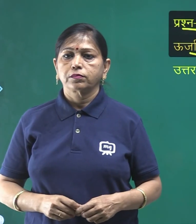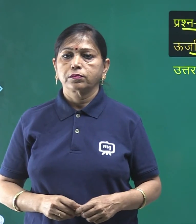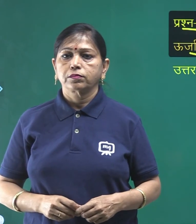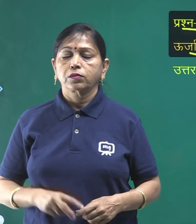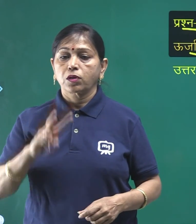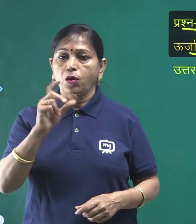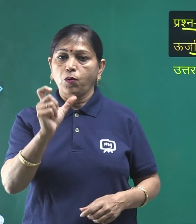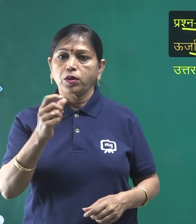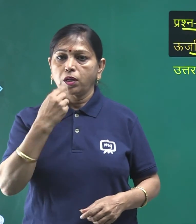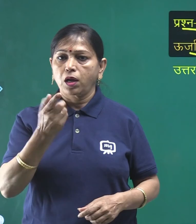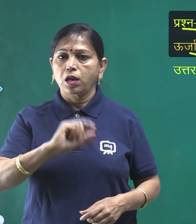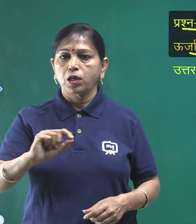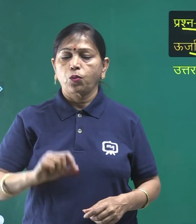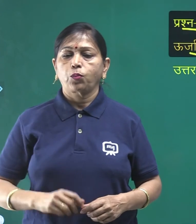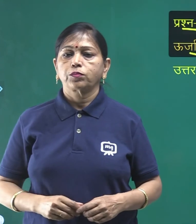व्यंजक लिखो।